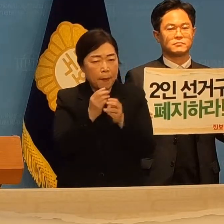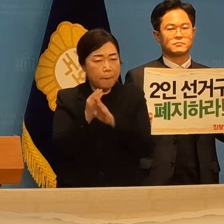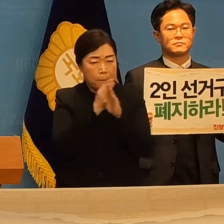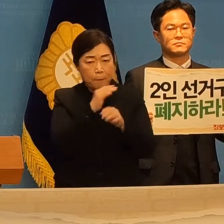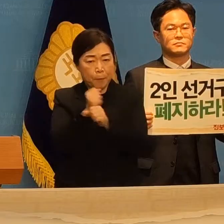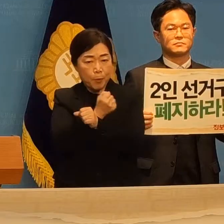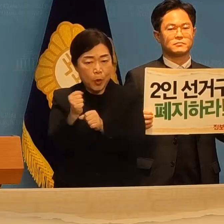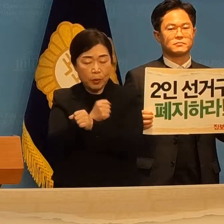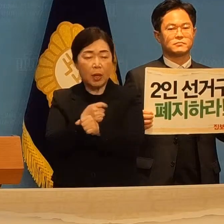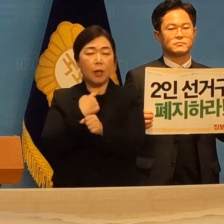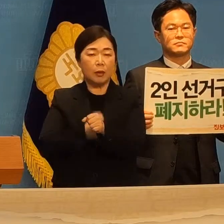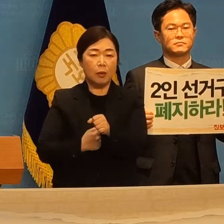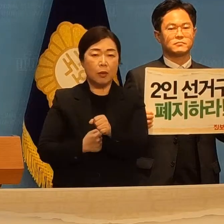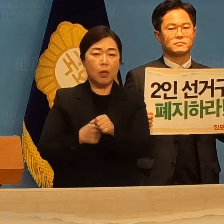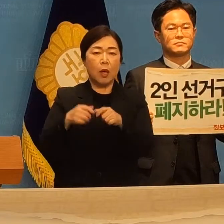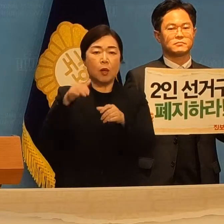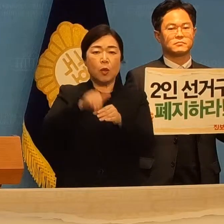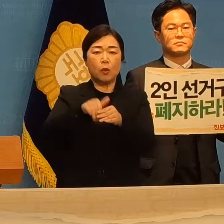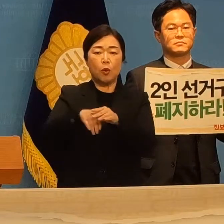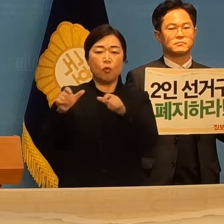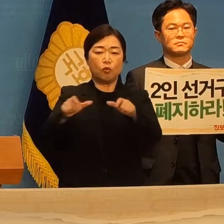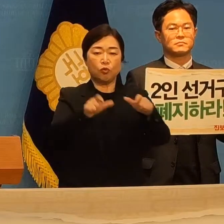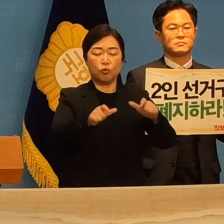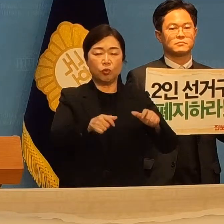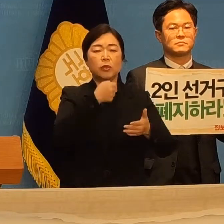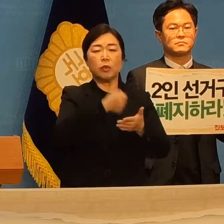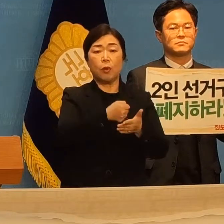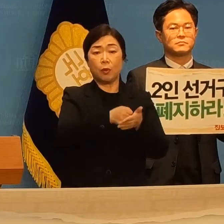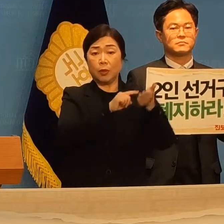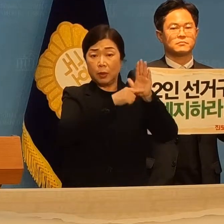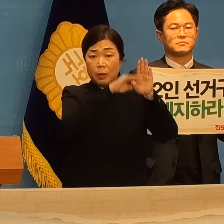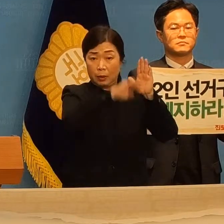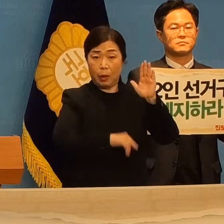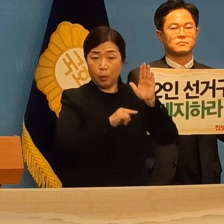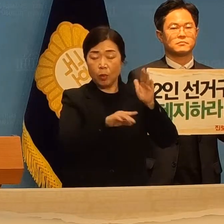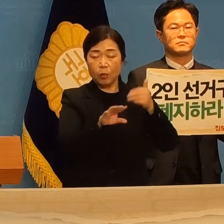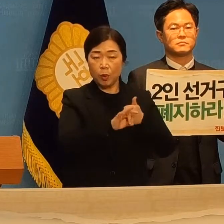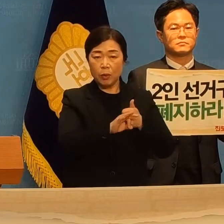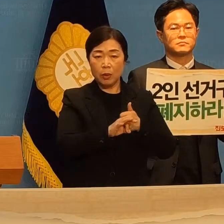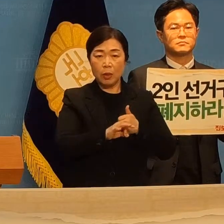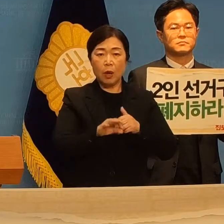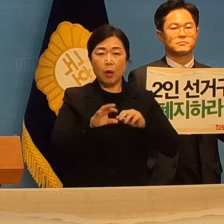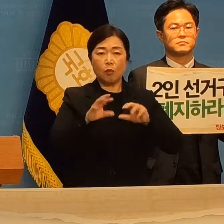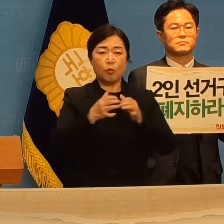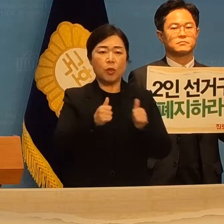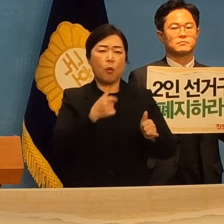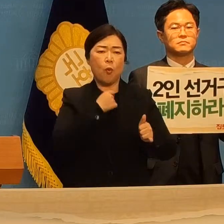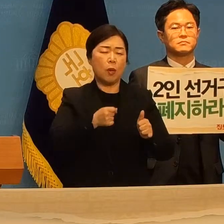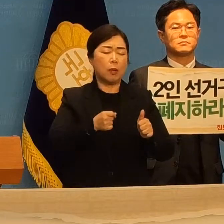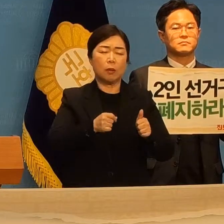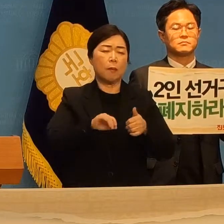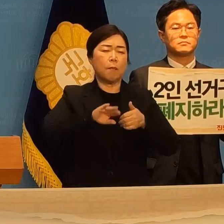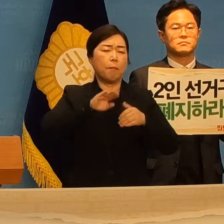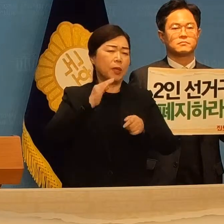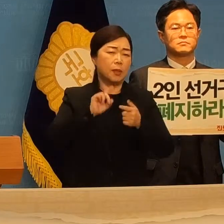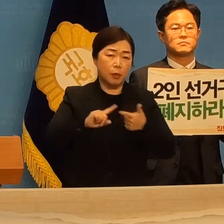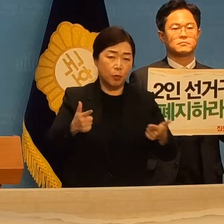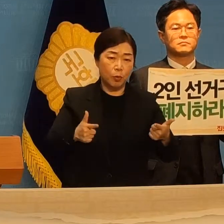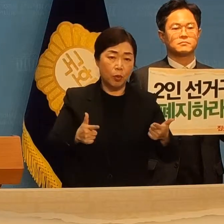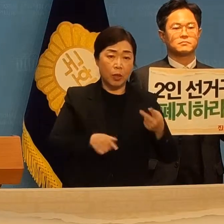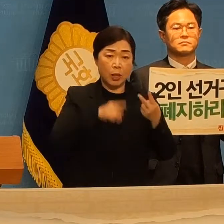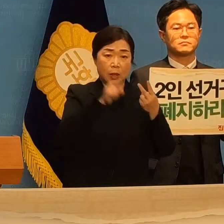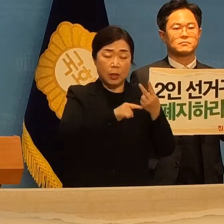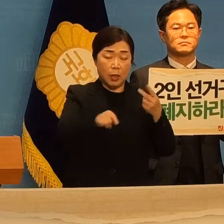획정안, 국민들의 투표권을 박탈한 채 양당의 권력을 유지하기 위해 2인 선거구만